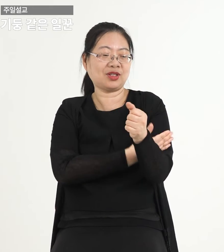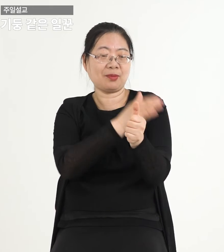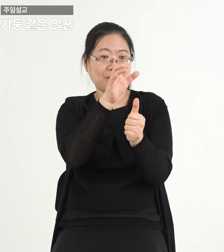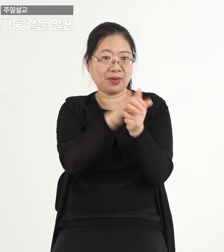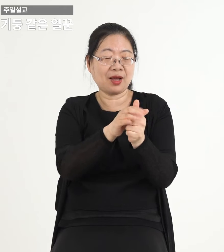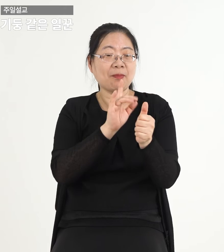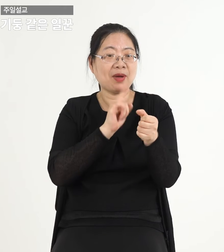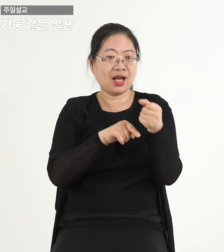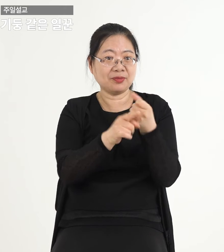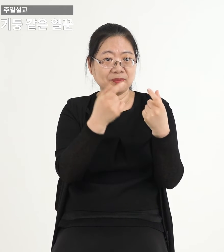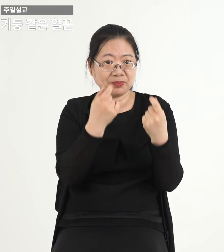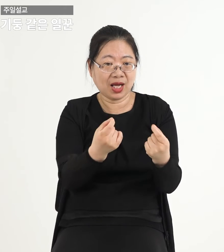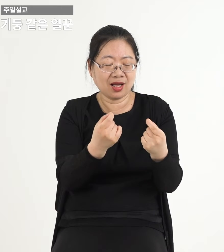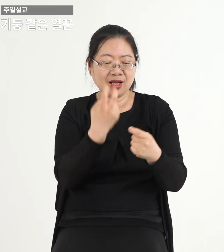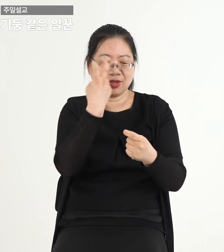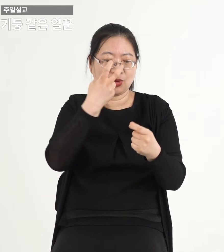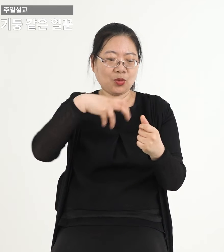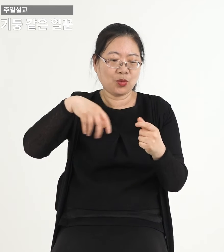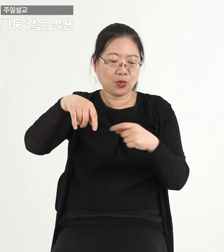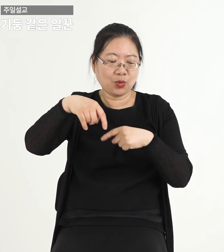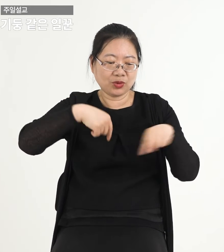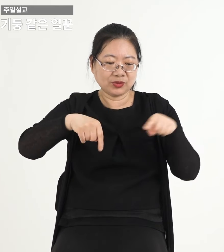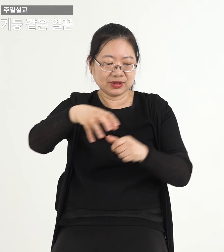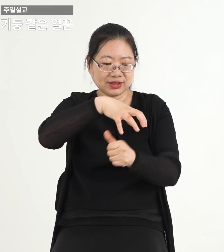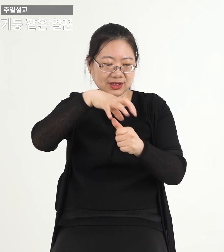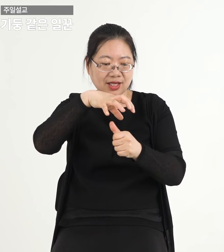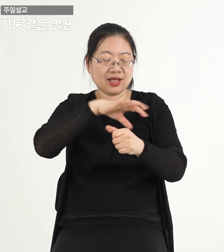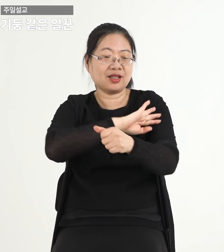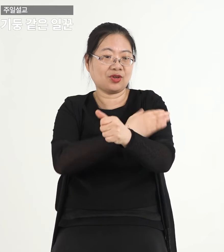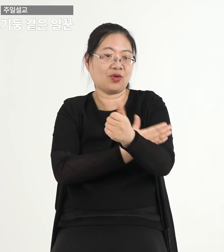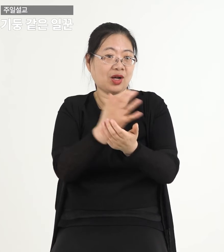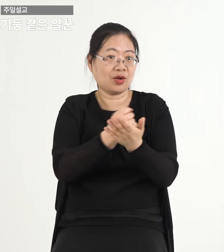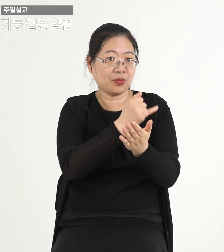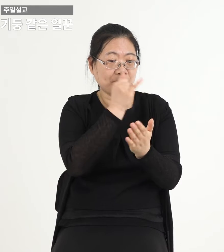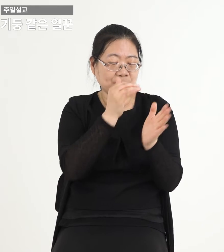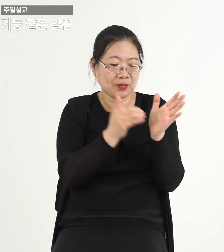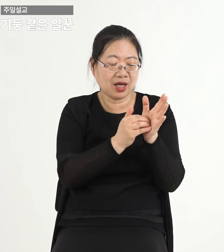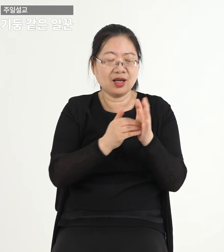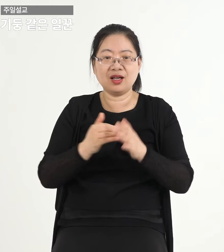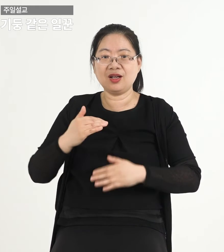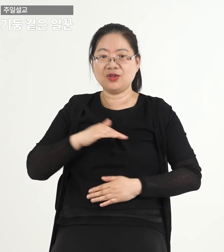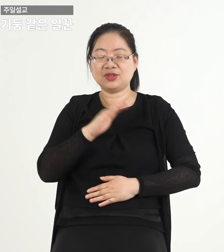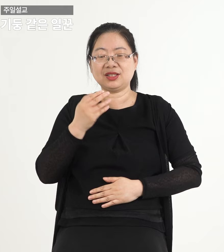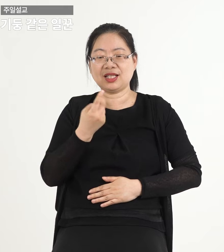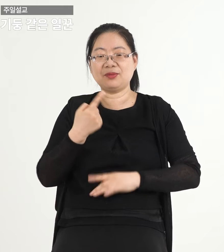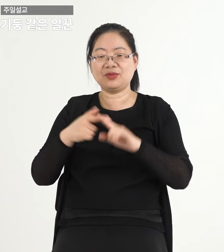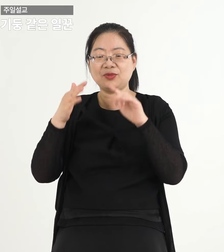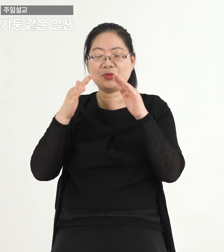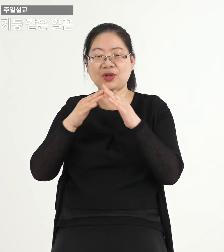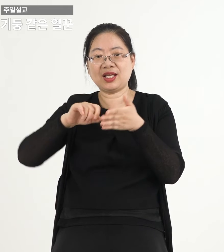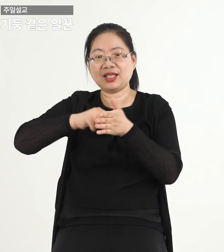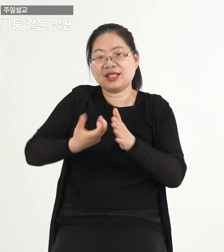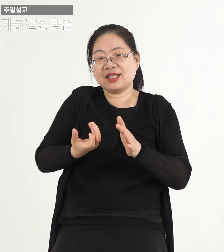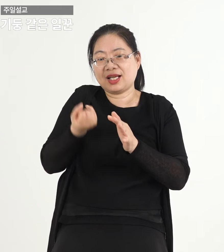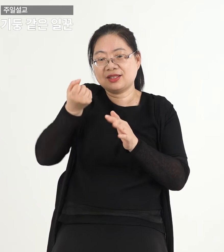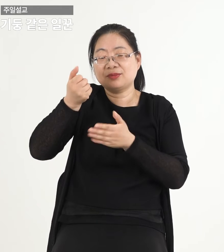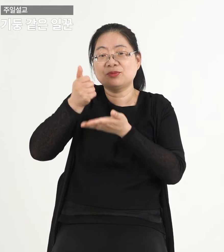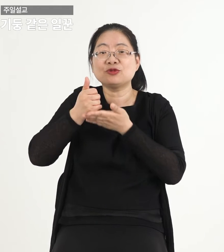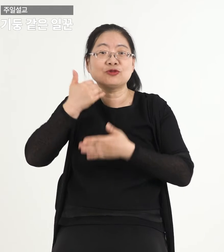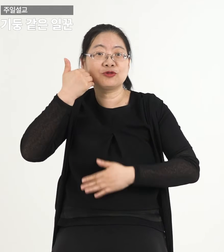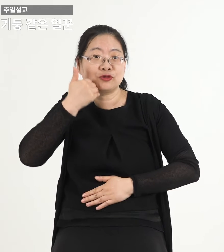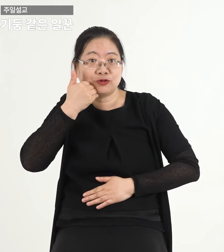겁니다. 통제권을 갖고 있다는 겁니다. 우리 삼일교회의 키맨은 누굴까요?